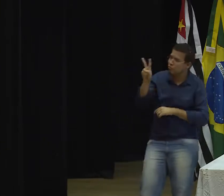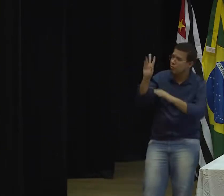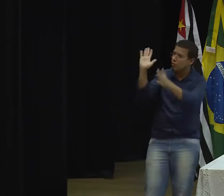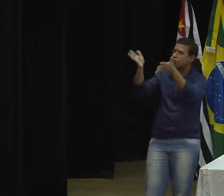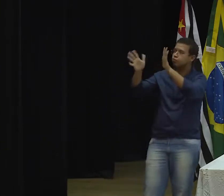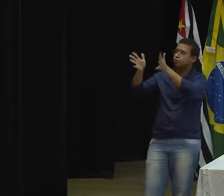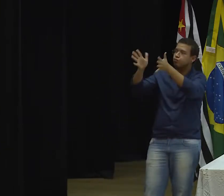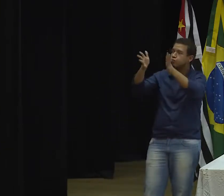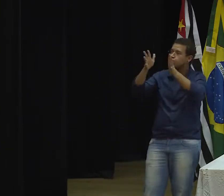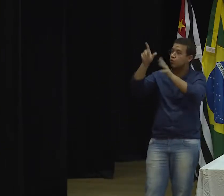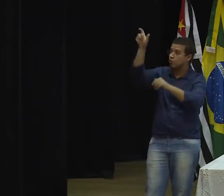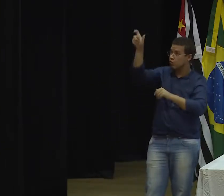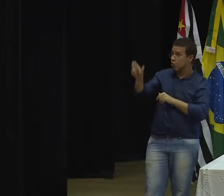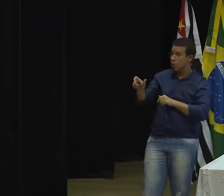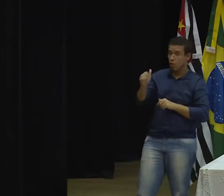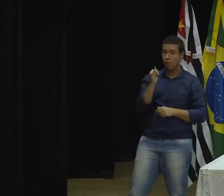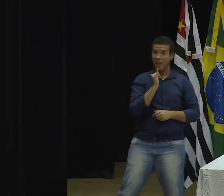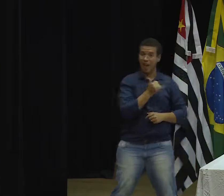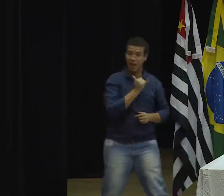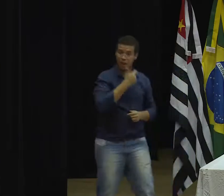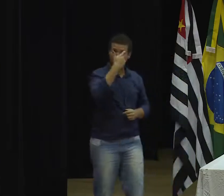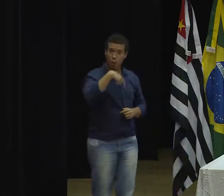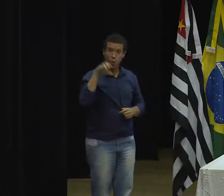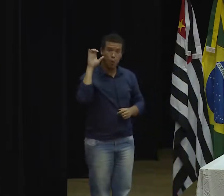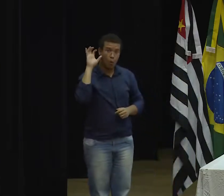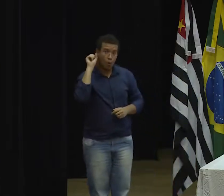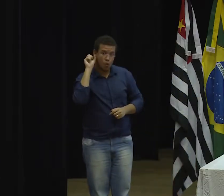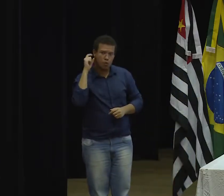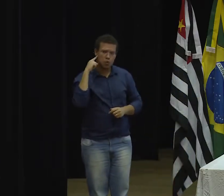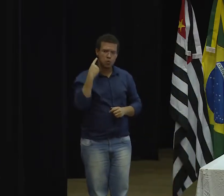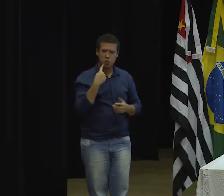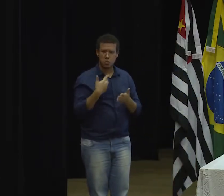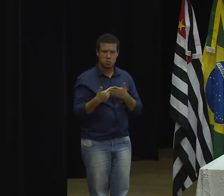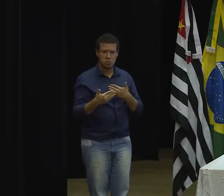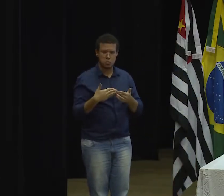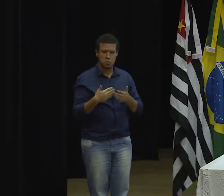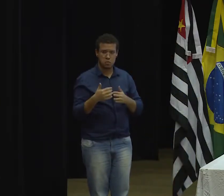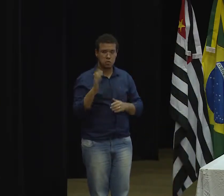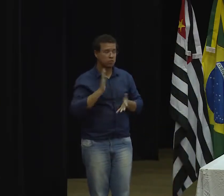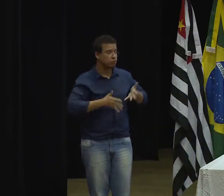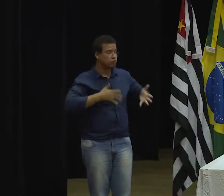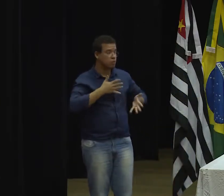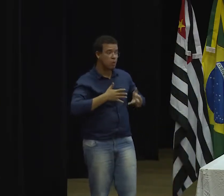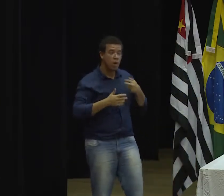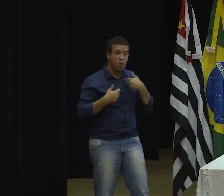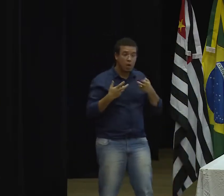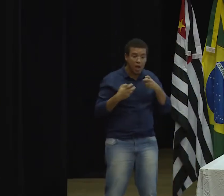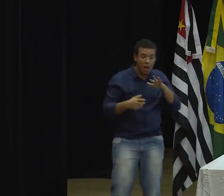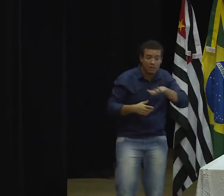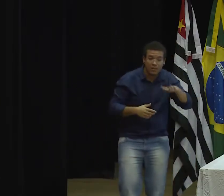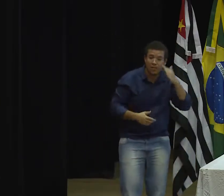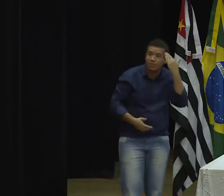As crianças assistindo a esses vídeos narrados por ouvintes ou por surdos, em língua de